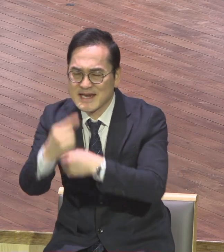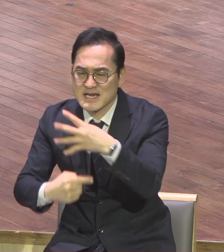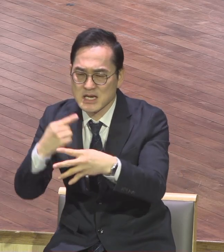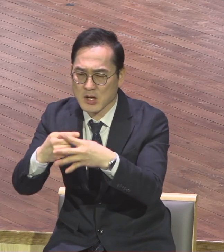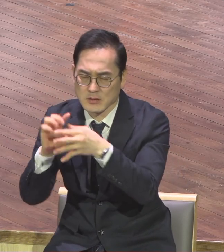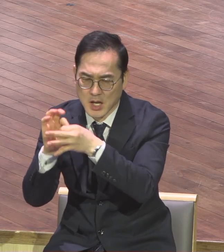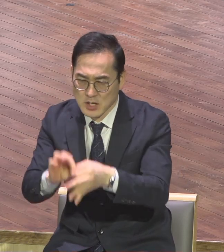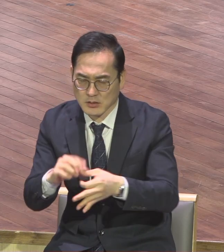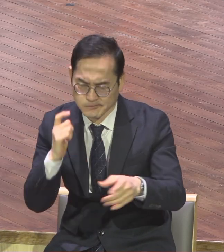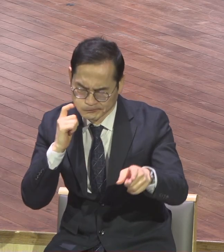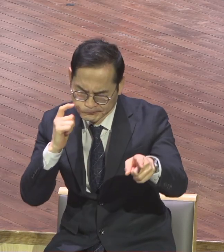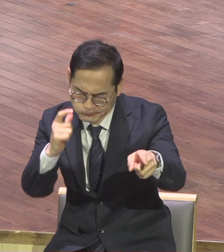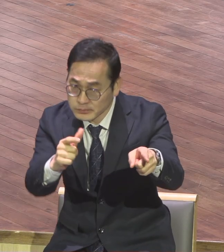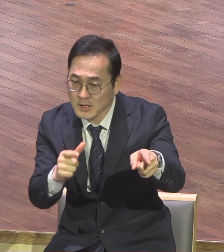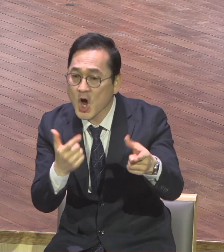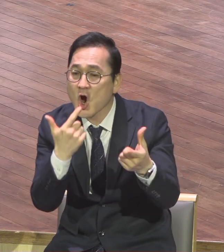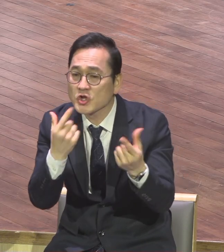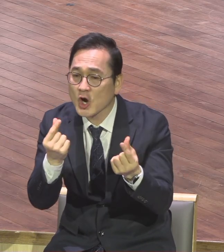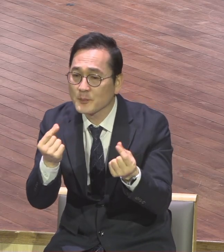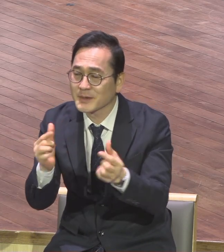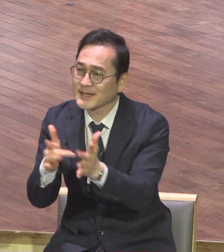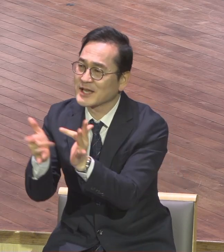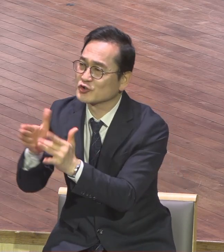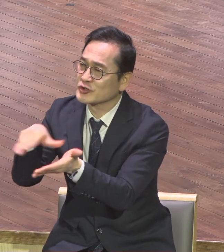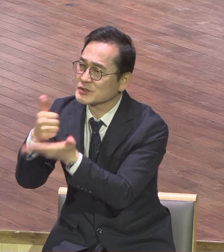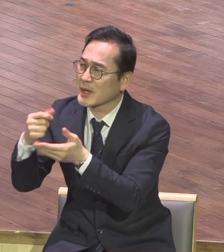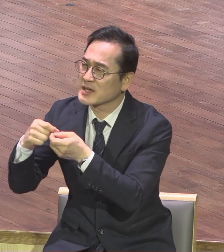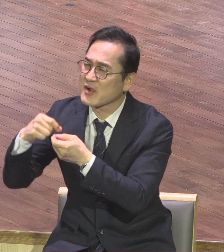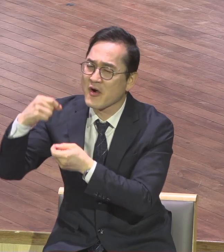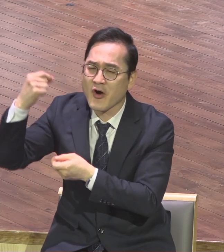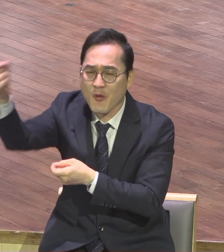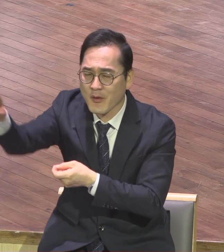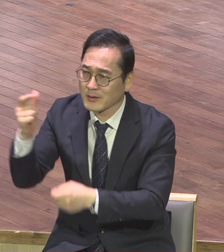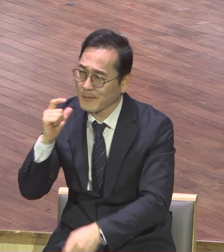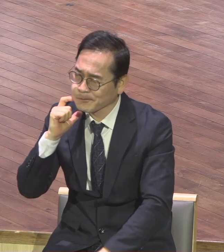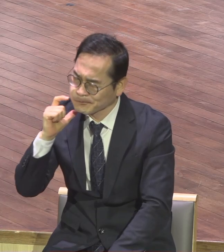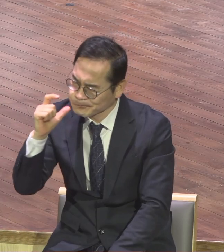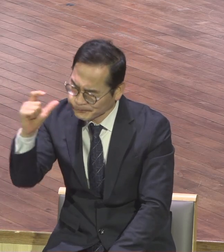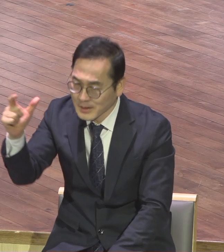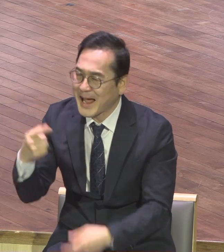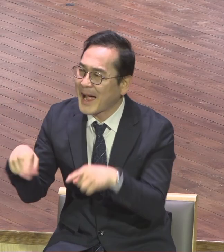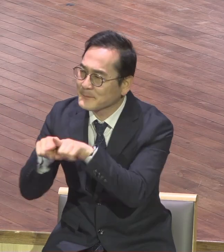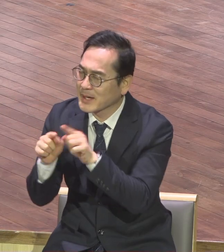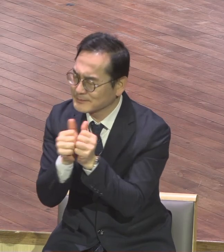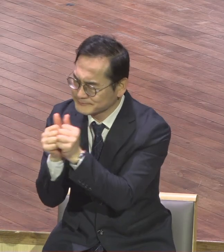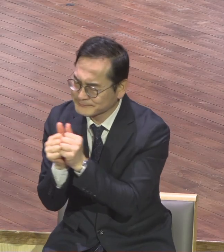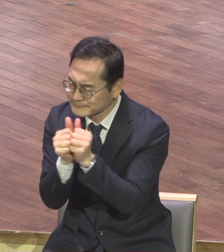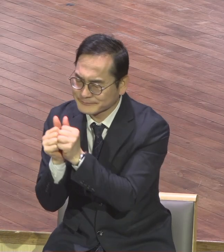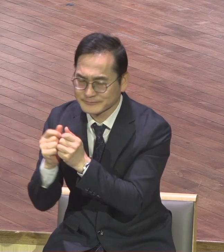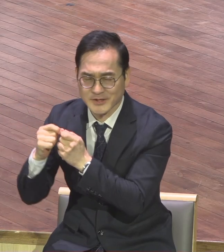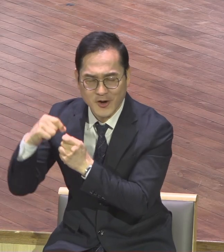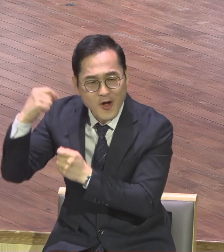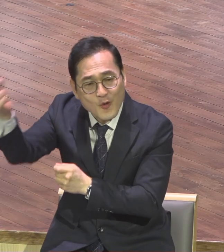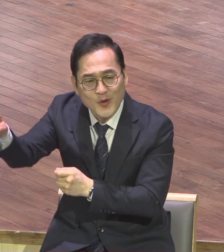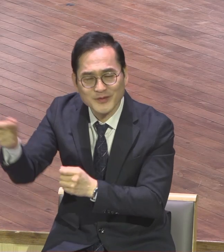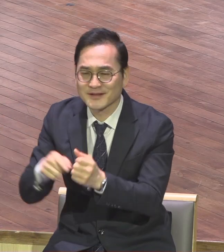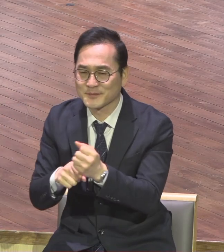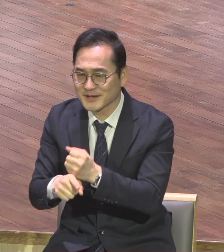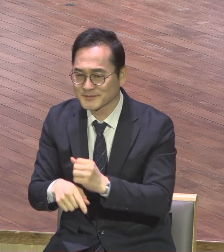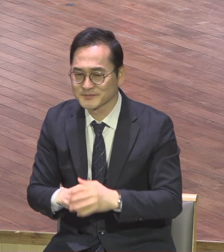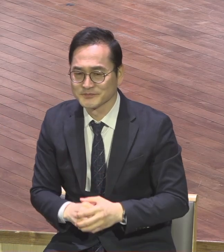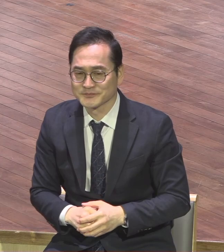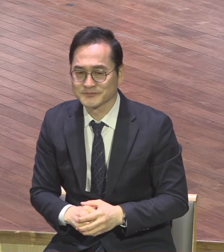예수 그리스도의 영원성, 예수 그리스도는 나와 영원히 함께 계신다 라고 하는 이